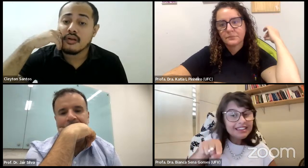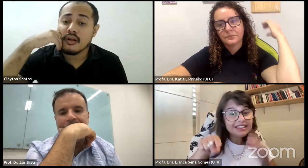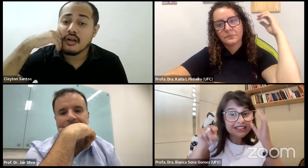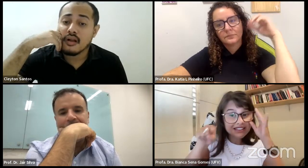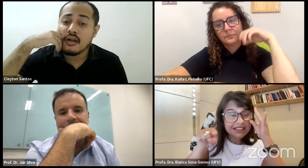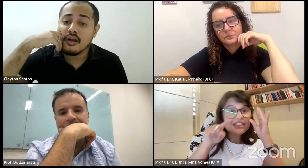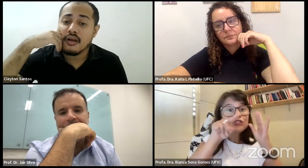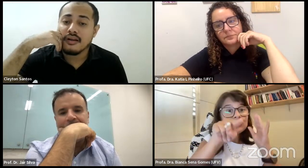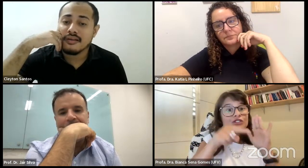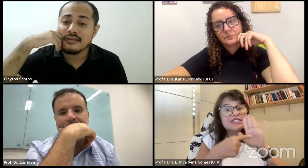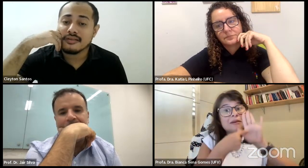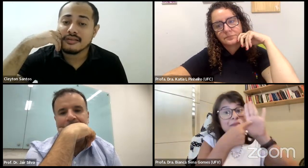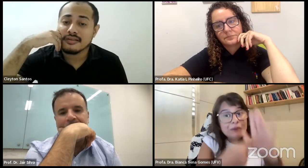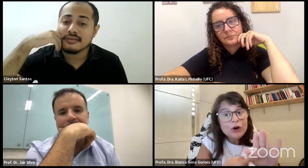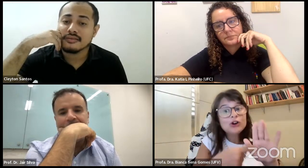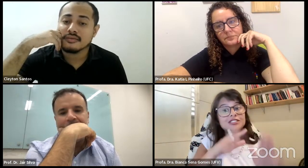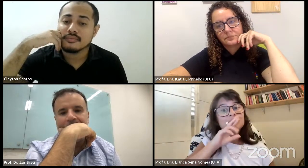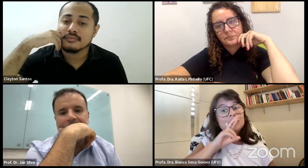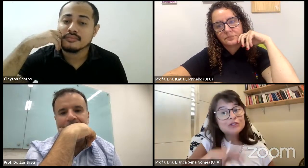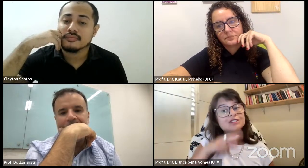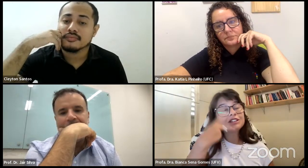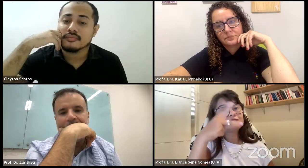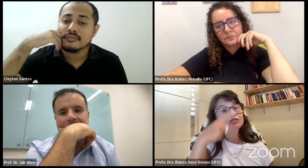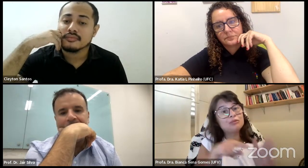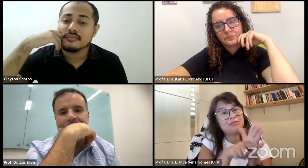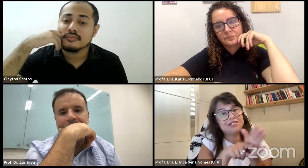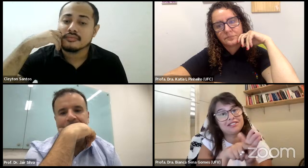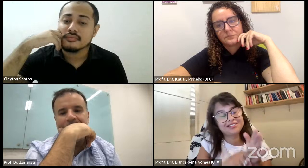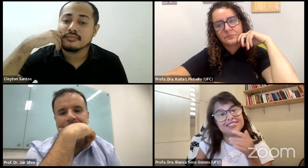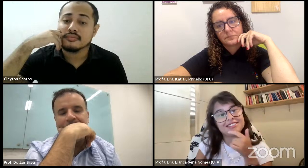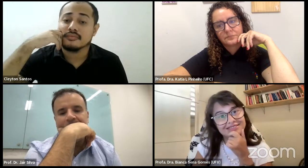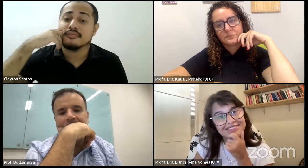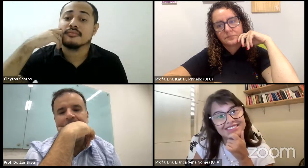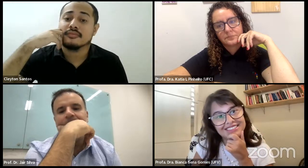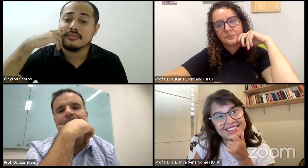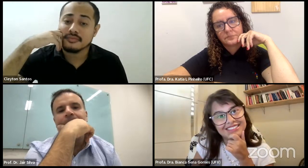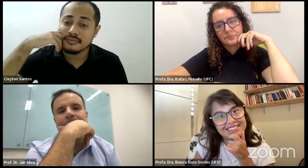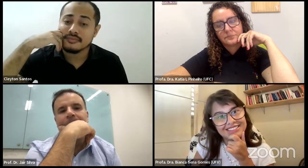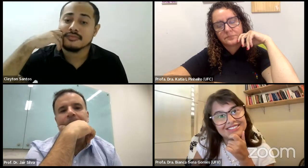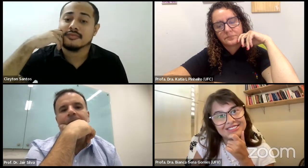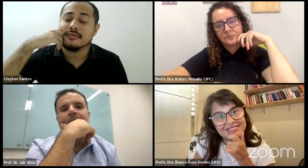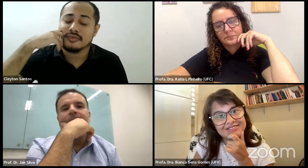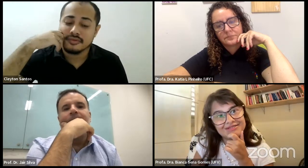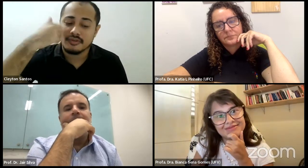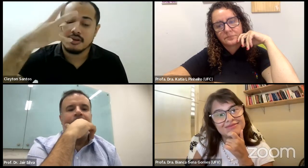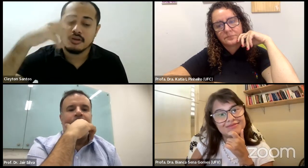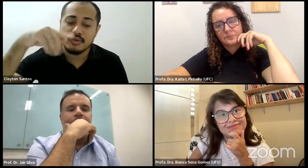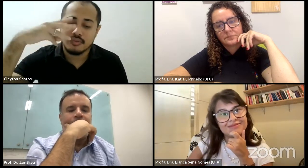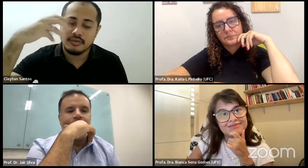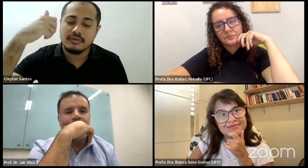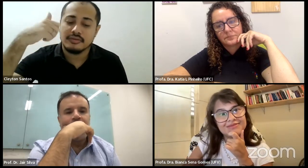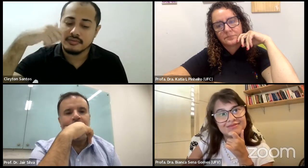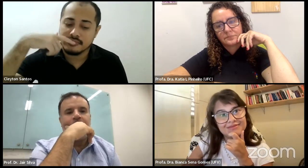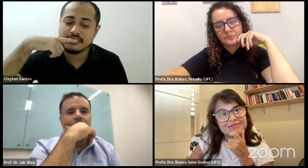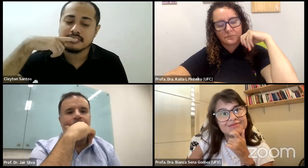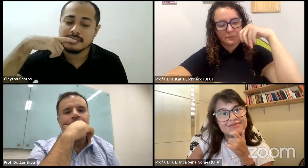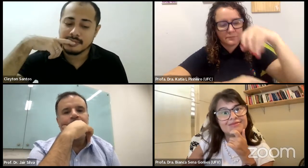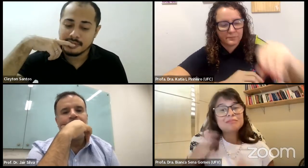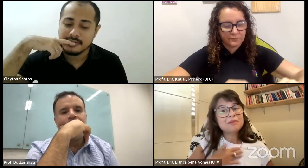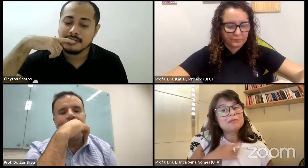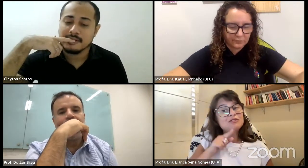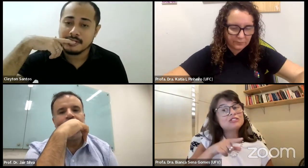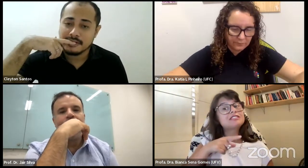Na minha opinião, você estava respondendo, né, essa discussão, porque você estava apresentando de fato uma resposta, né, à sua pesquisa, à sua